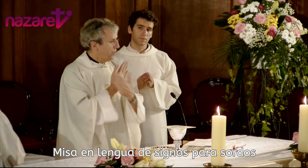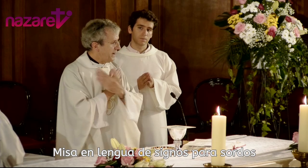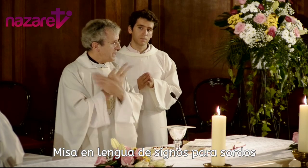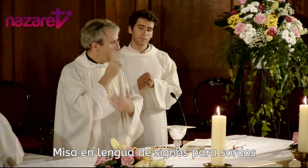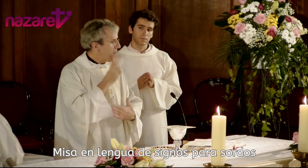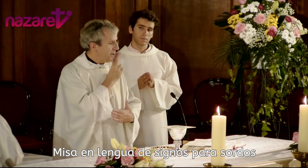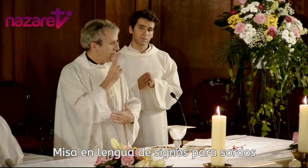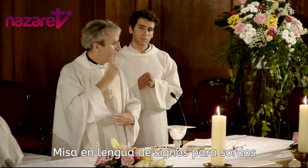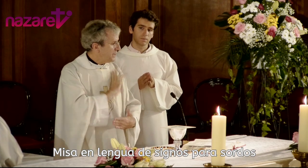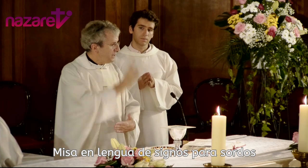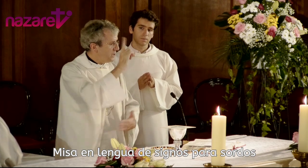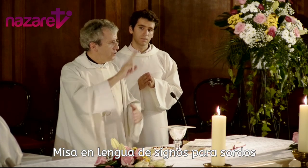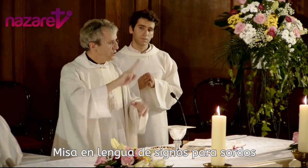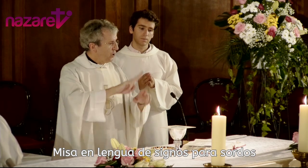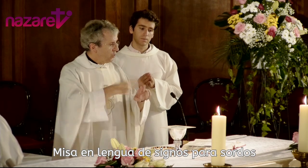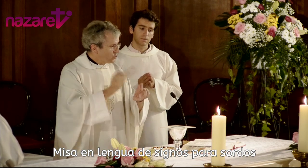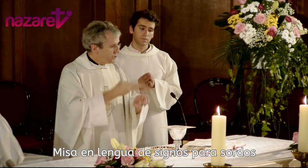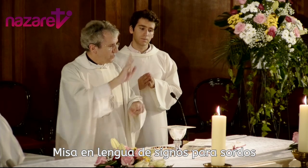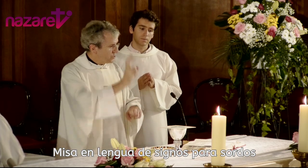María, la Virgen Madre de Dios, con su esposo San